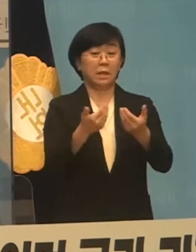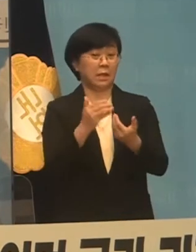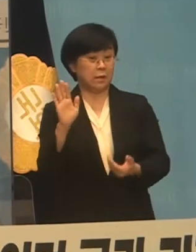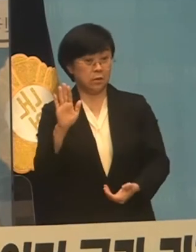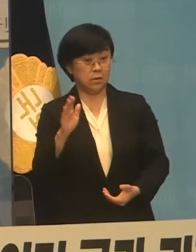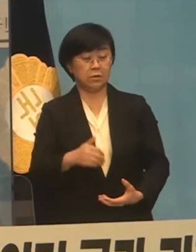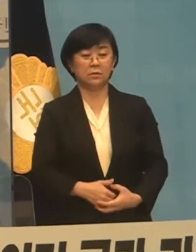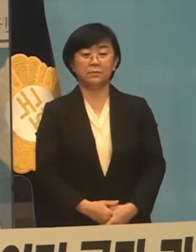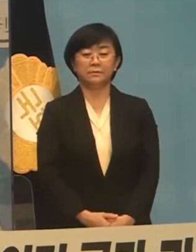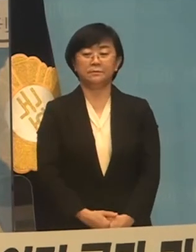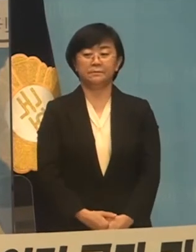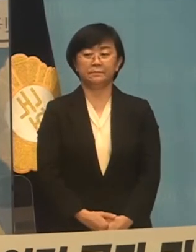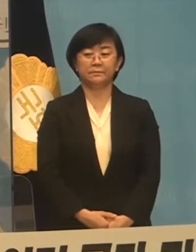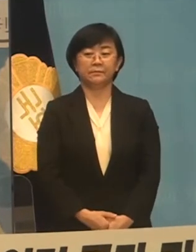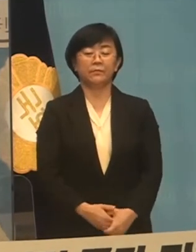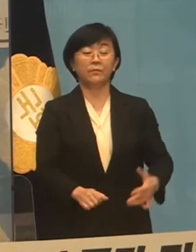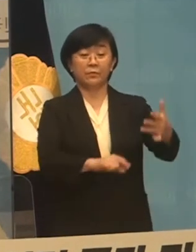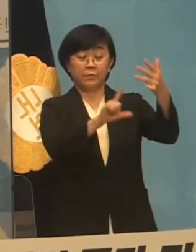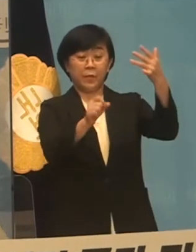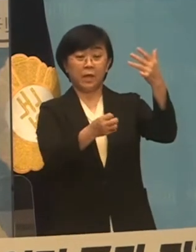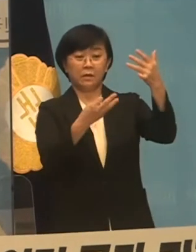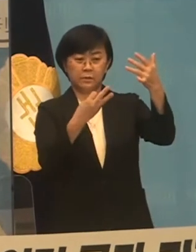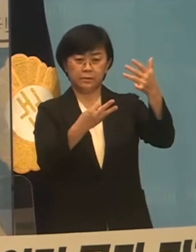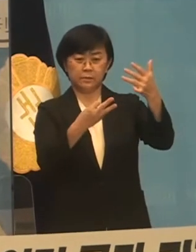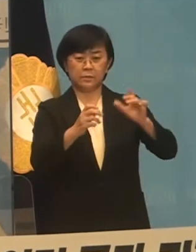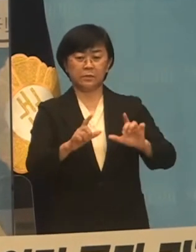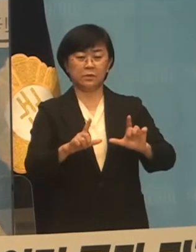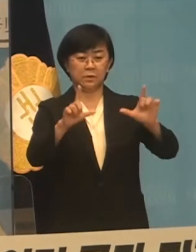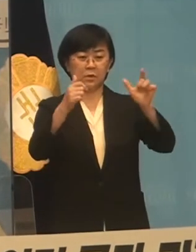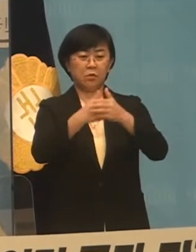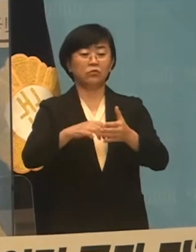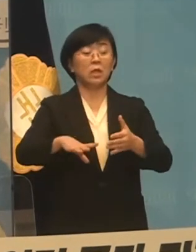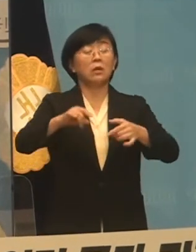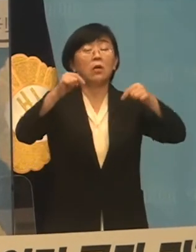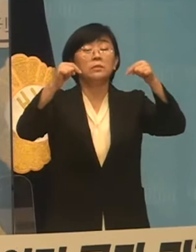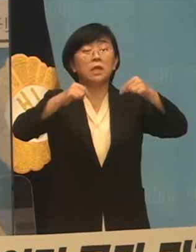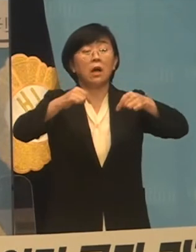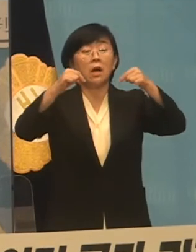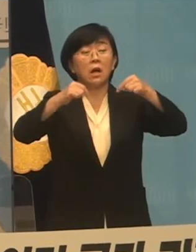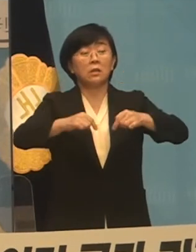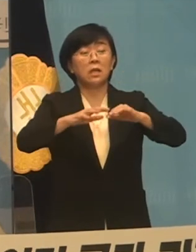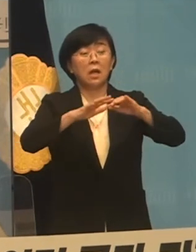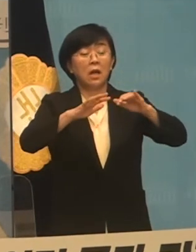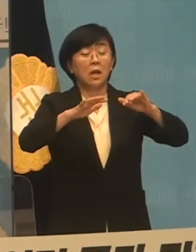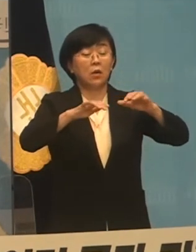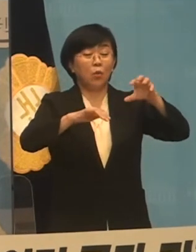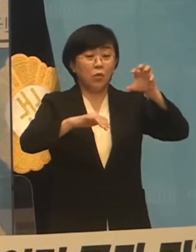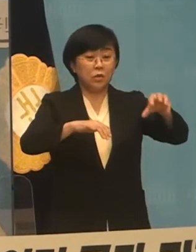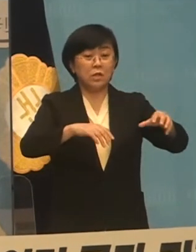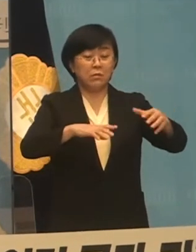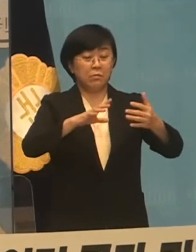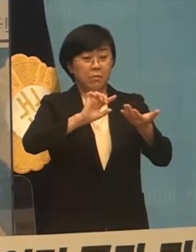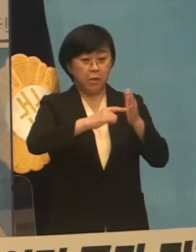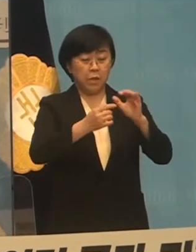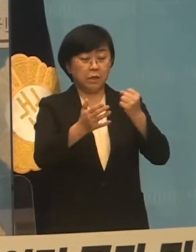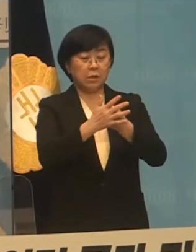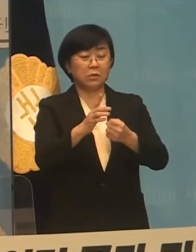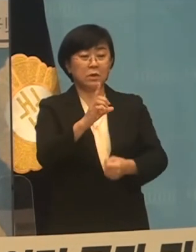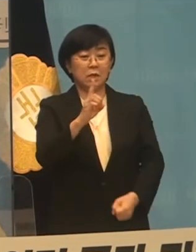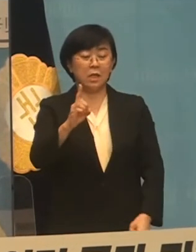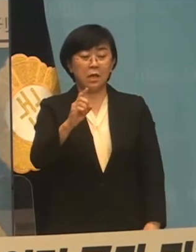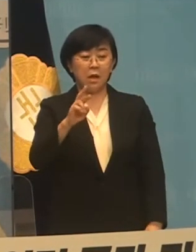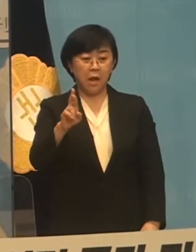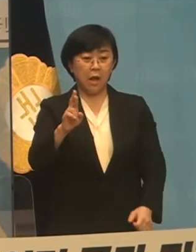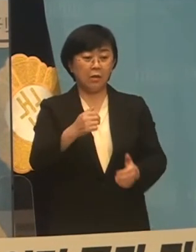않았습니다. 8월 13일 우선 협상 대상자가 선정 발표되고 나서 저희들이 BTR